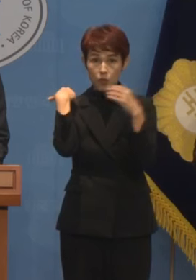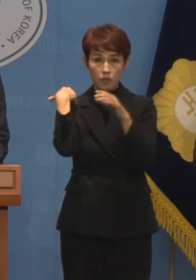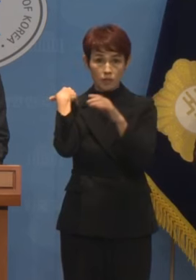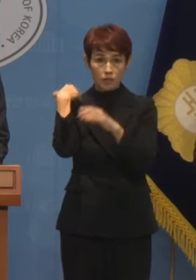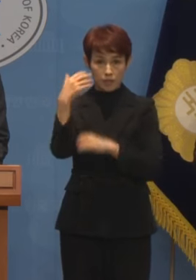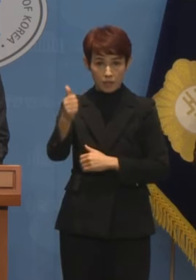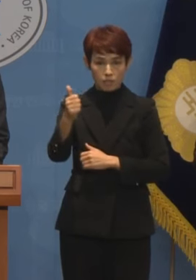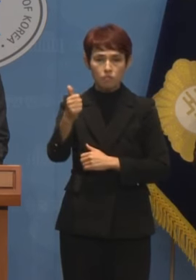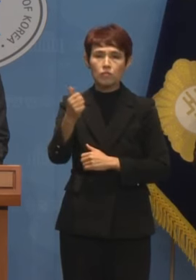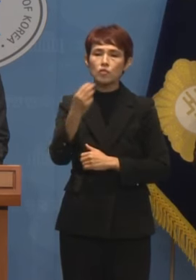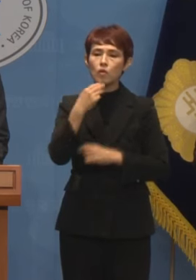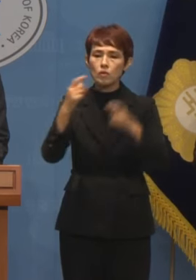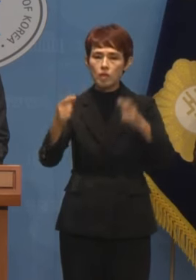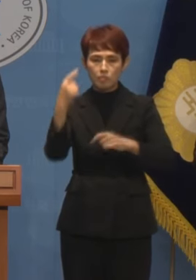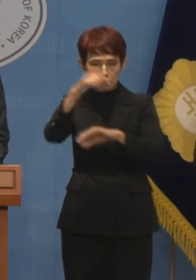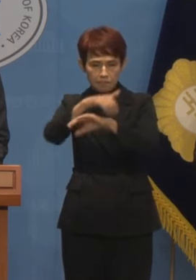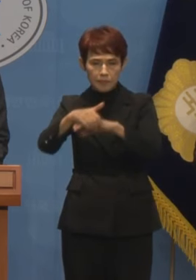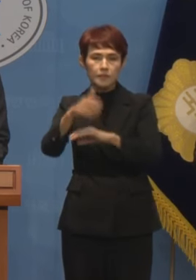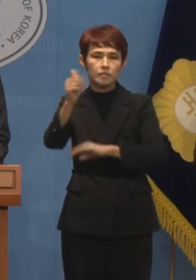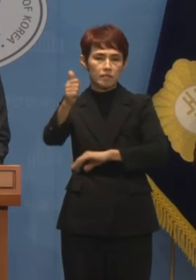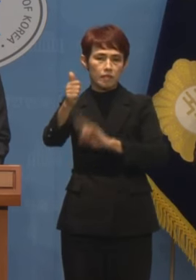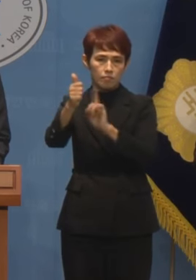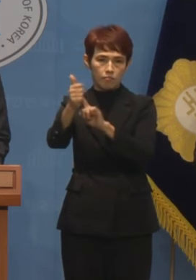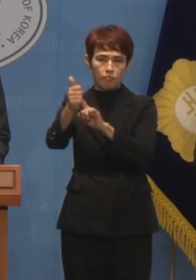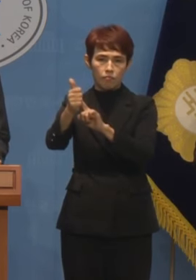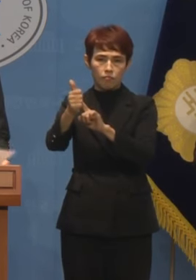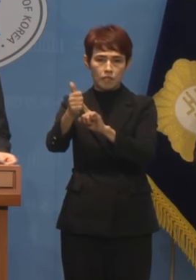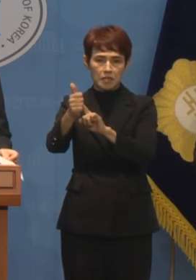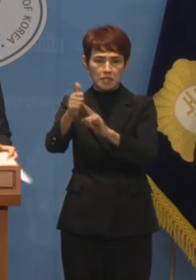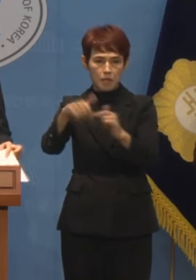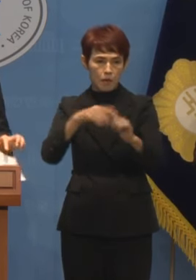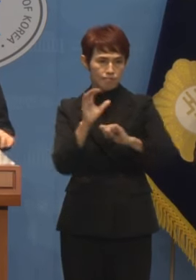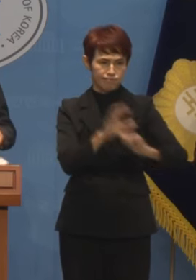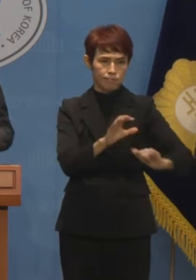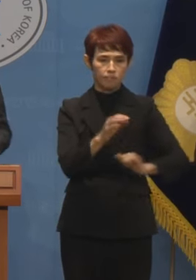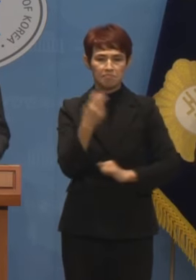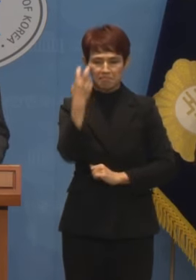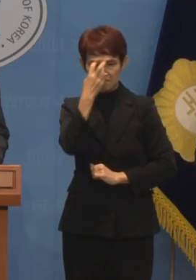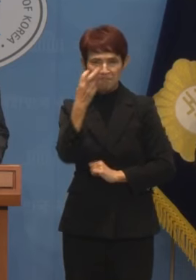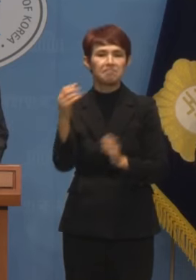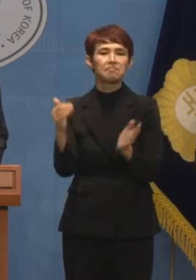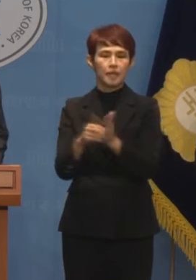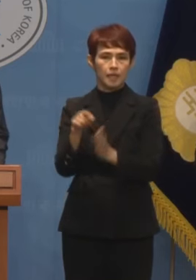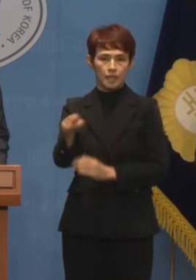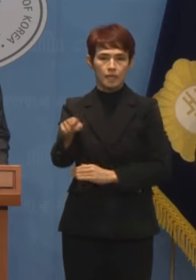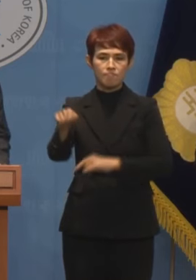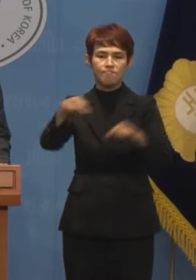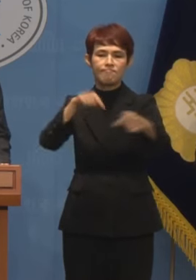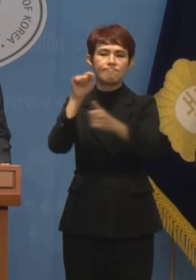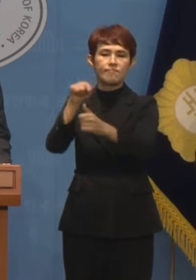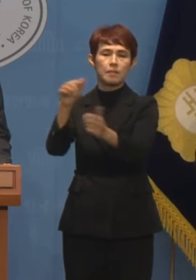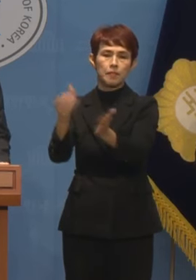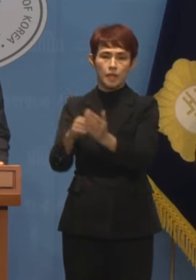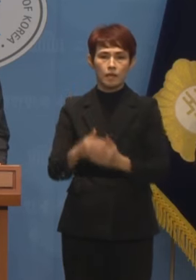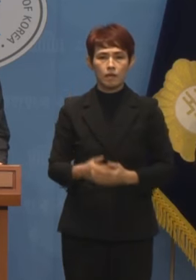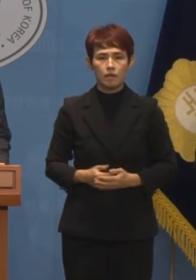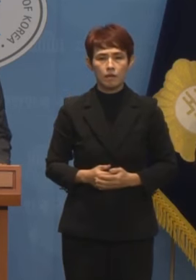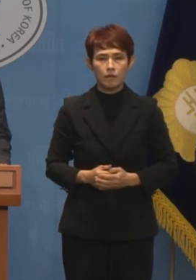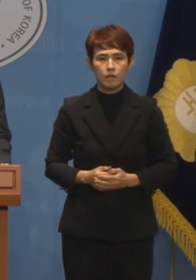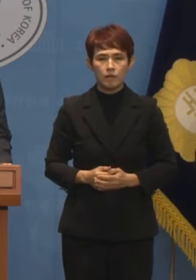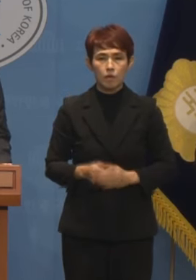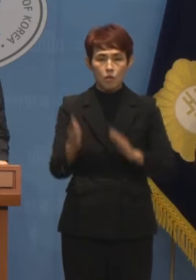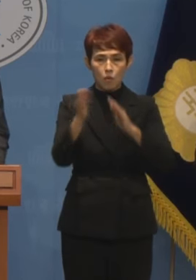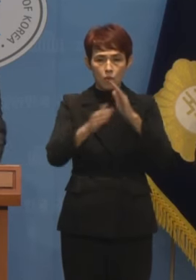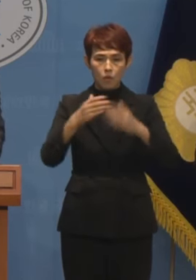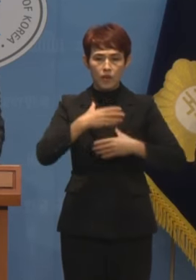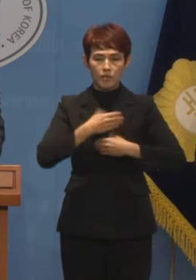작전 책임자로 강경 진압 방침을 지휘 감독했습니다. 세 번째, 우부명